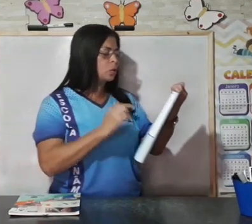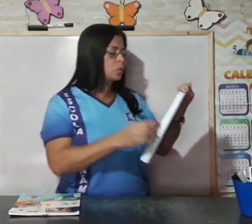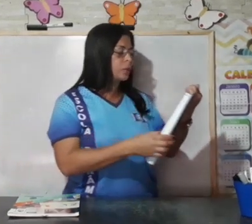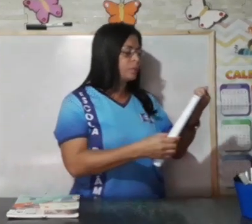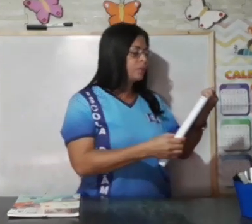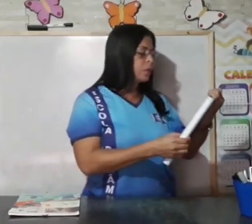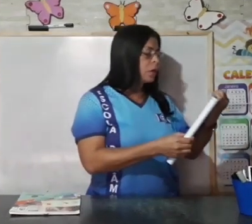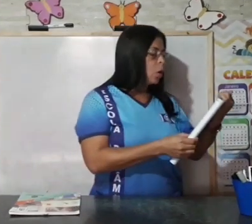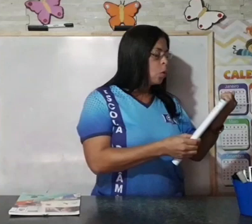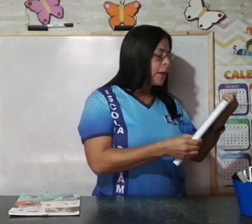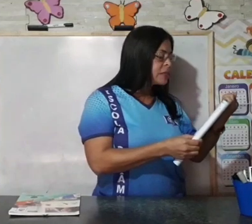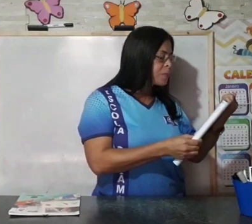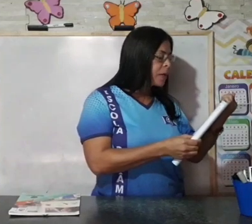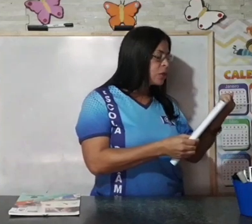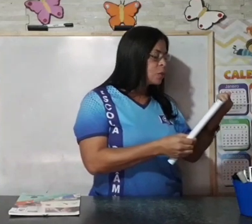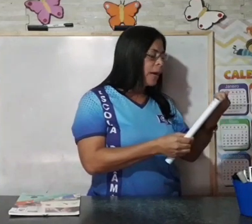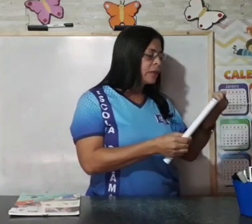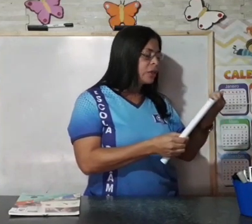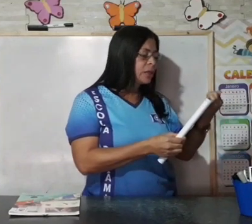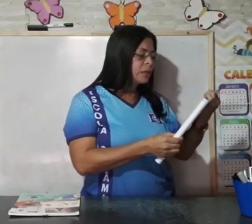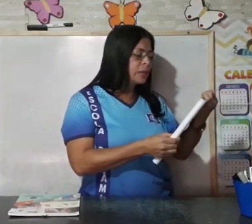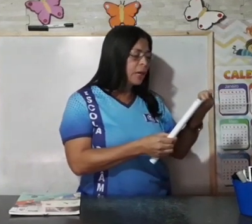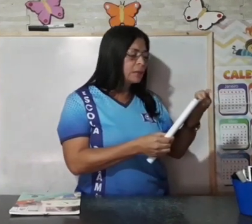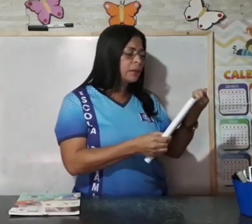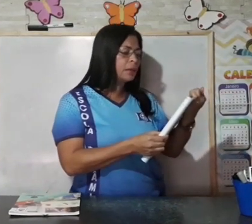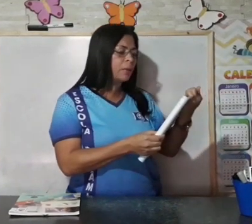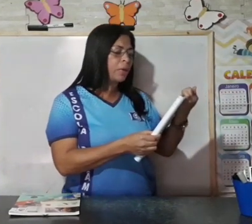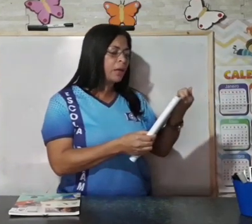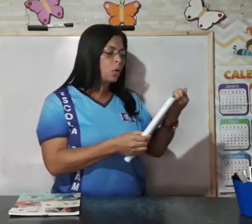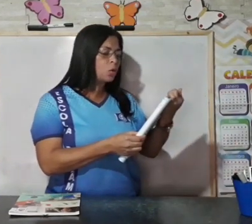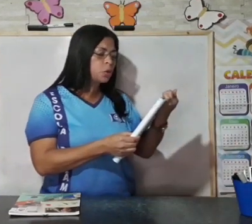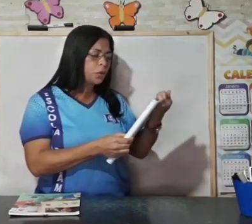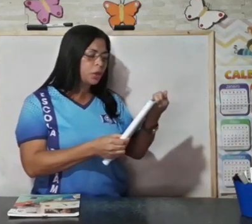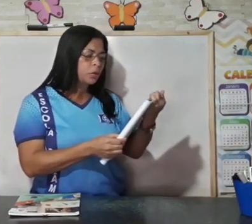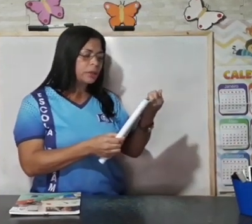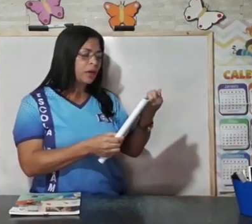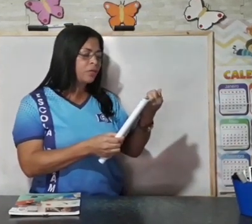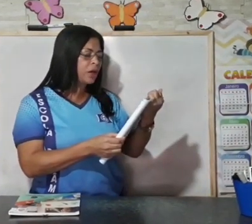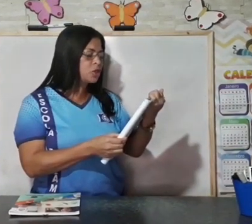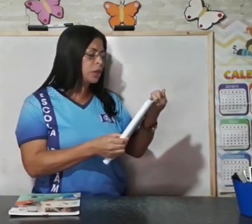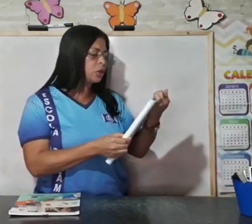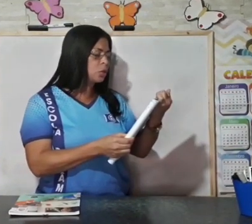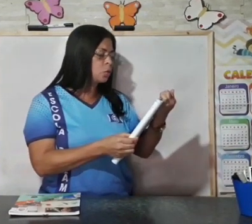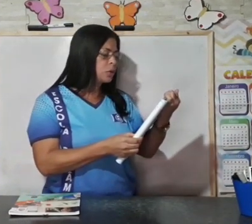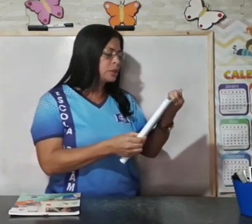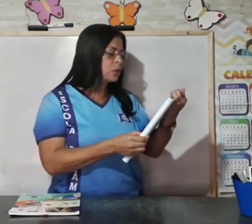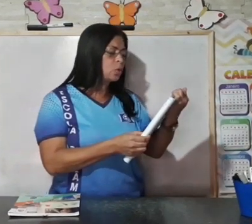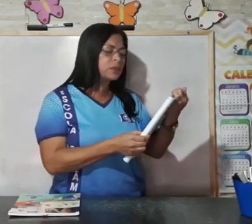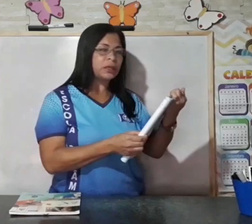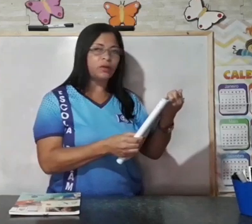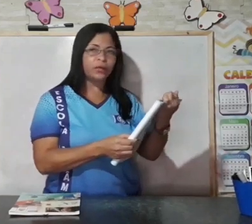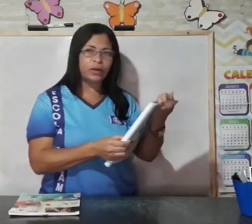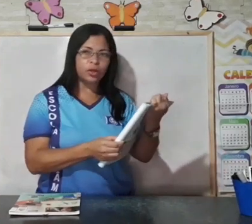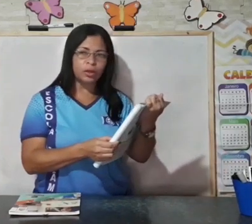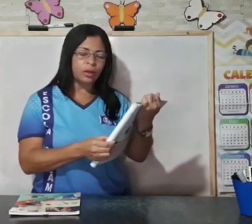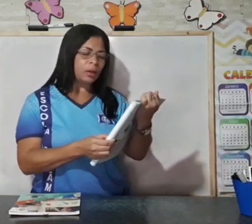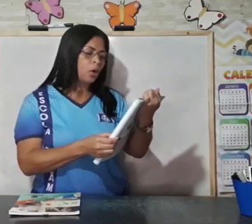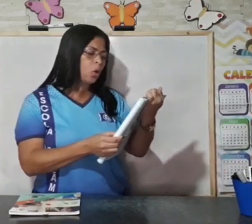leitura. O respeito à dignidade também é construído através de atitudes inclusivas.